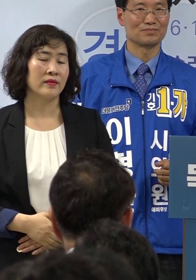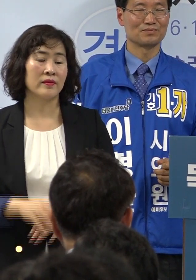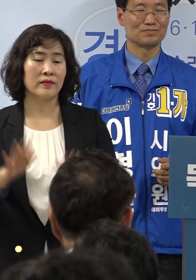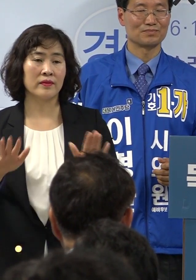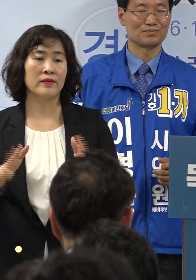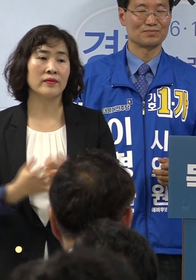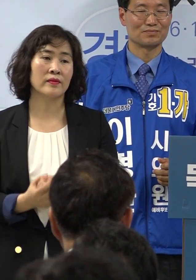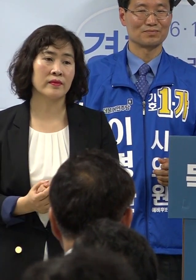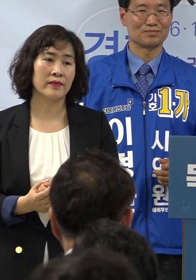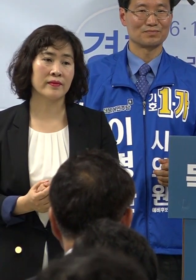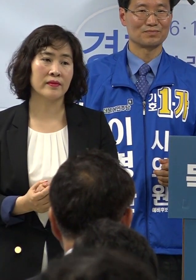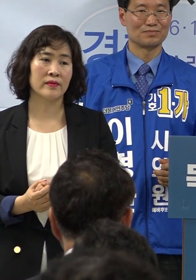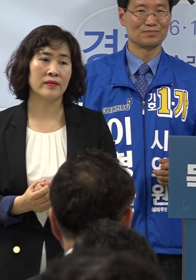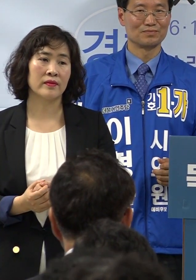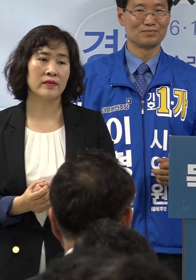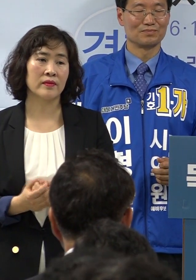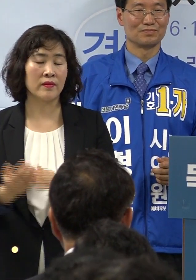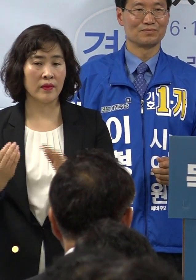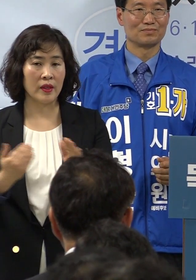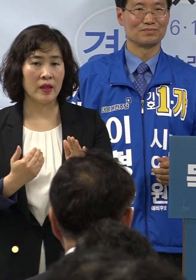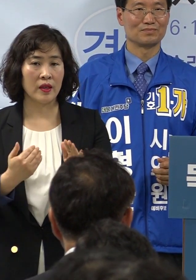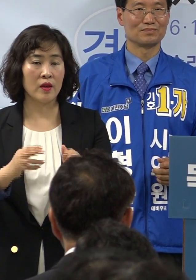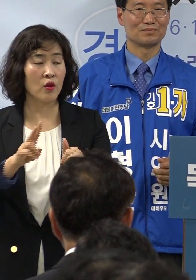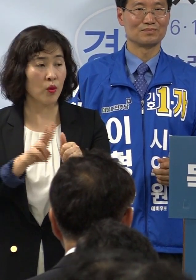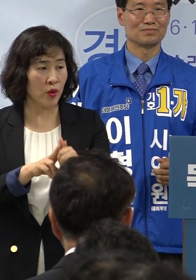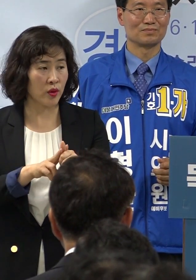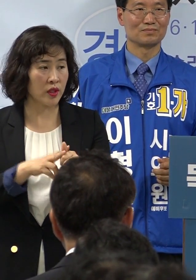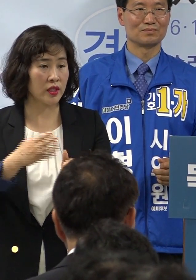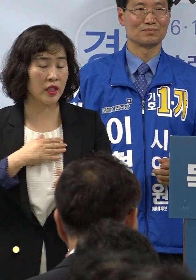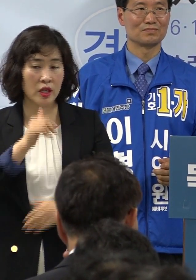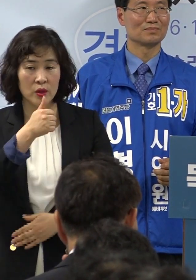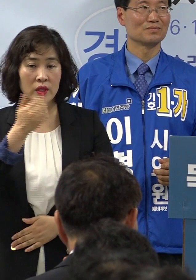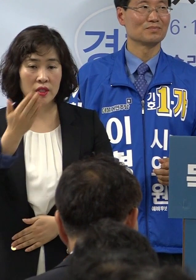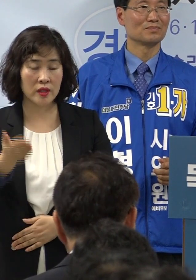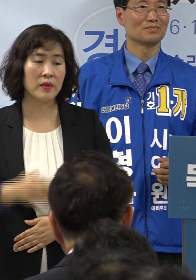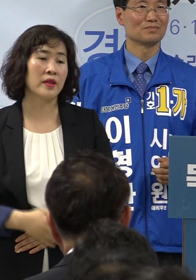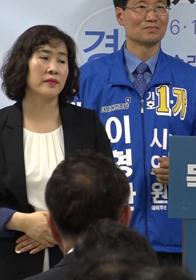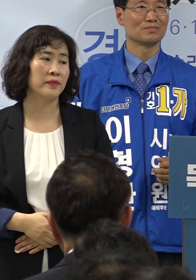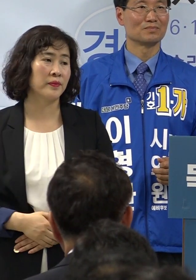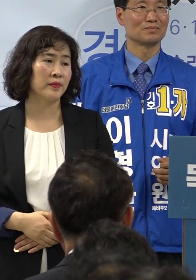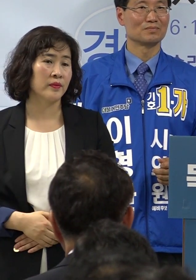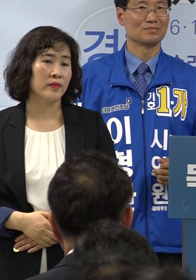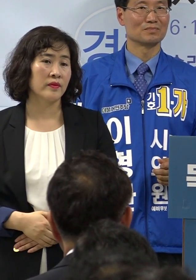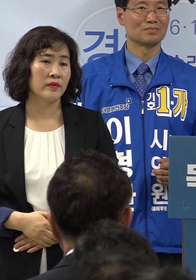오늘 아까는 우리 후보들을 제가 소개를 했지만